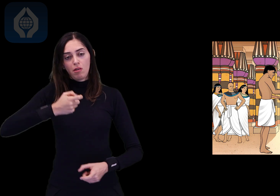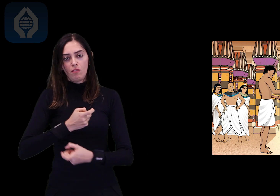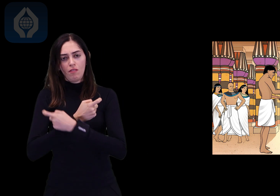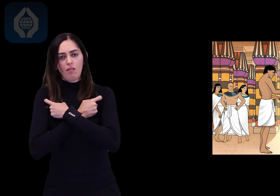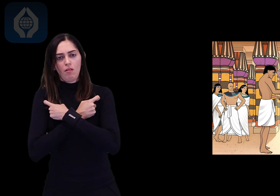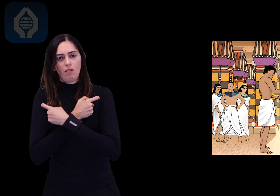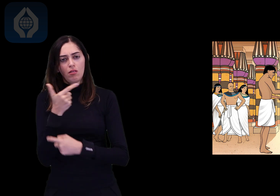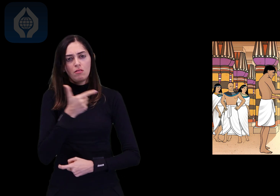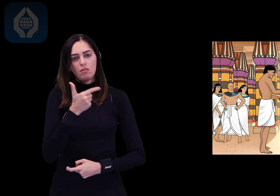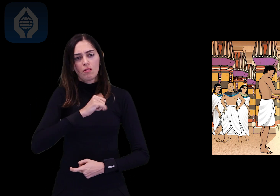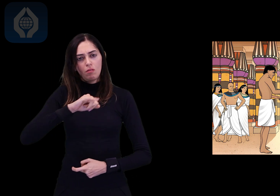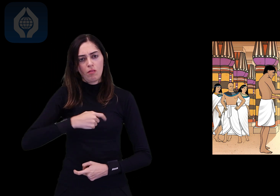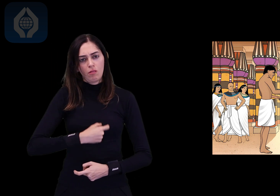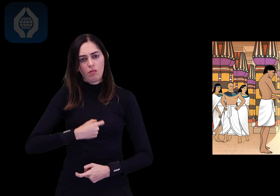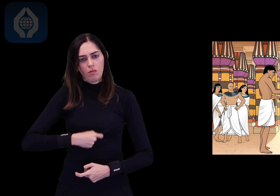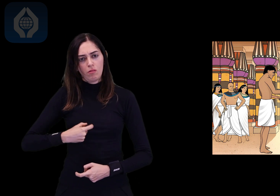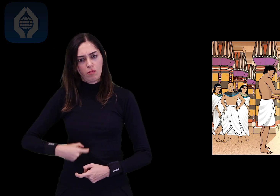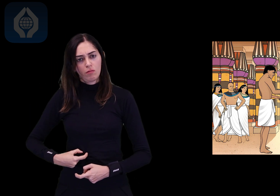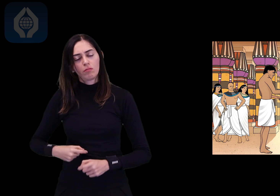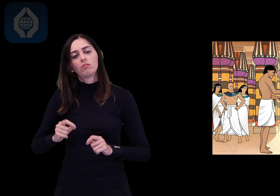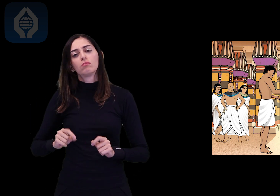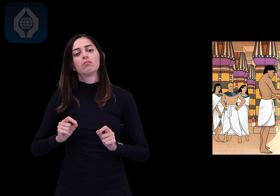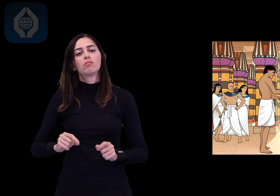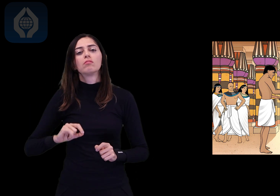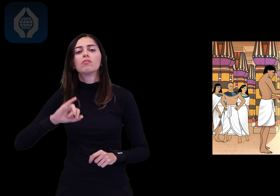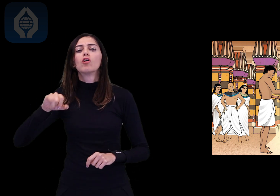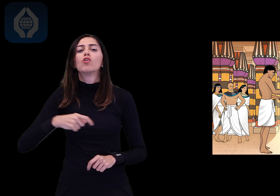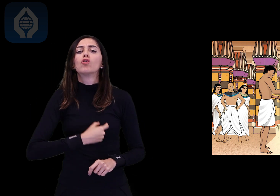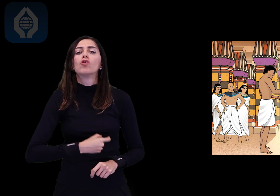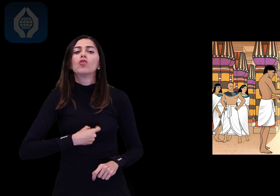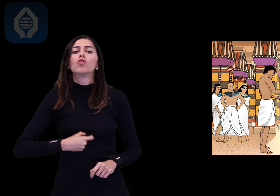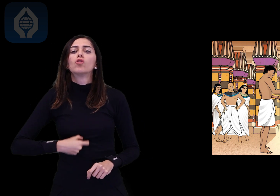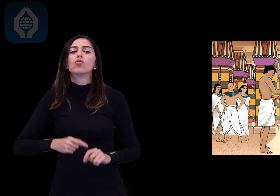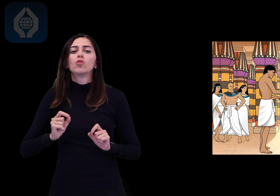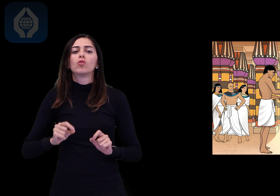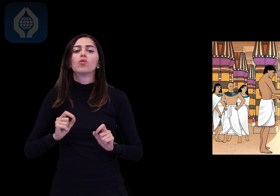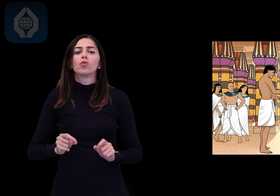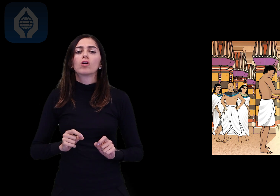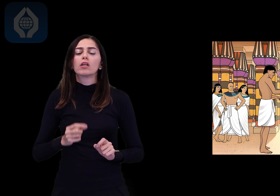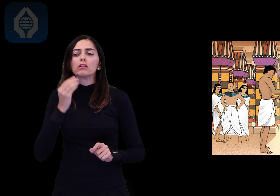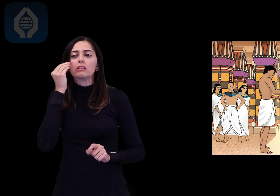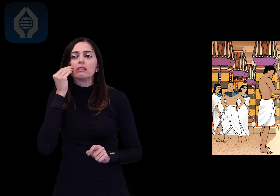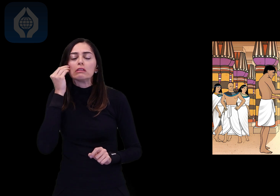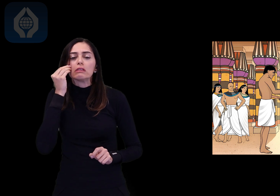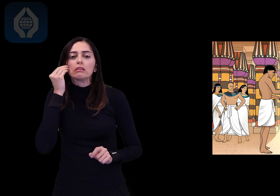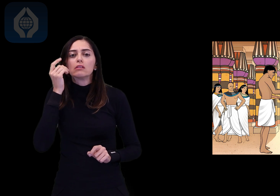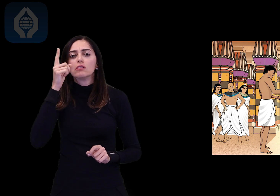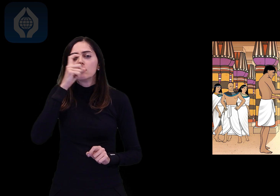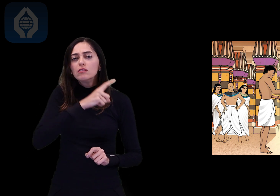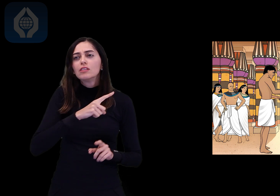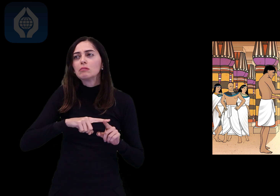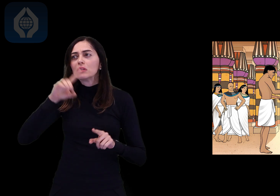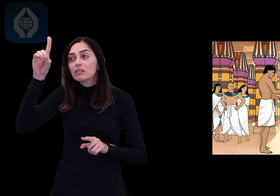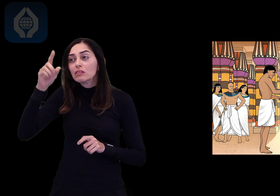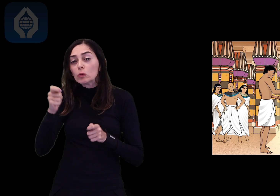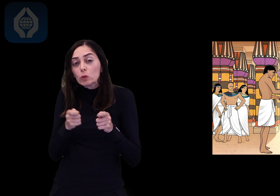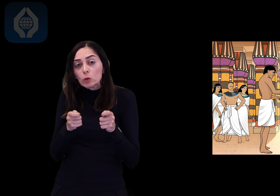faraó. Apesar de José ter passado por duras experiências, o Senhor ainda tinha tudo no controle. O Senhor não tinha